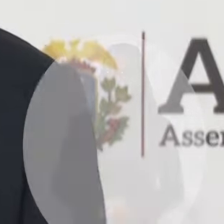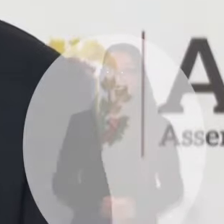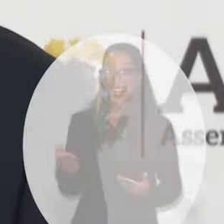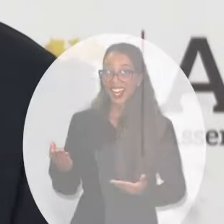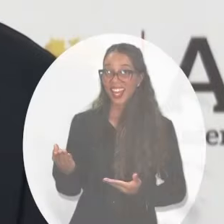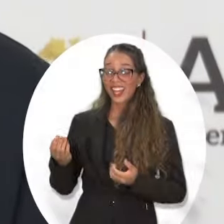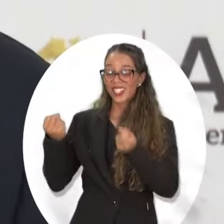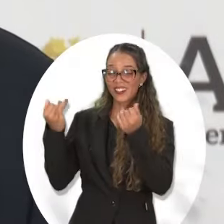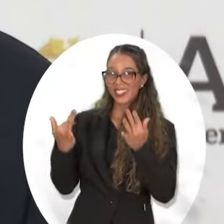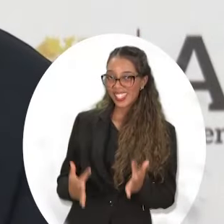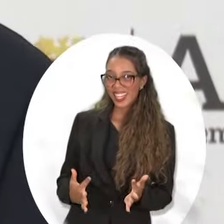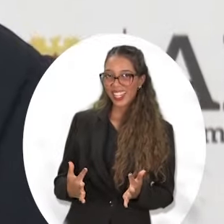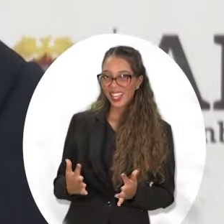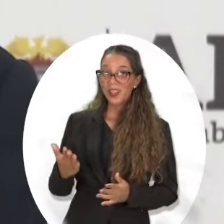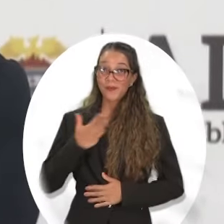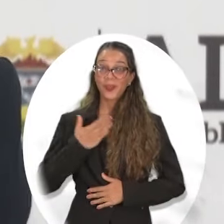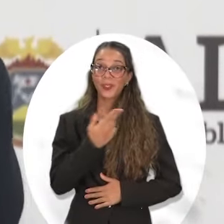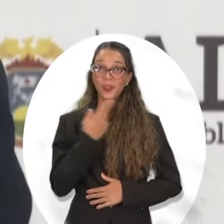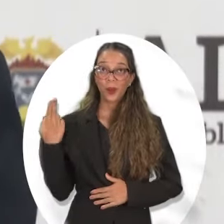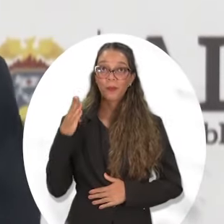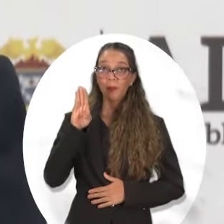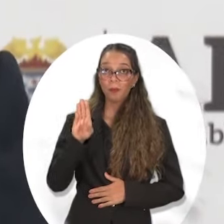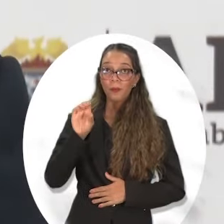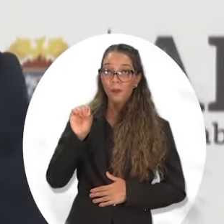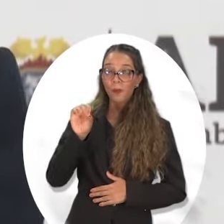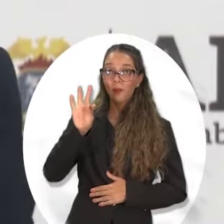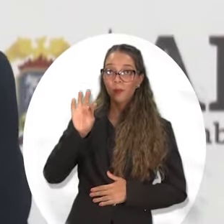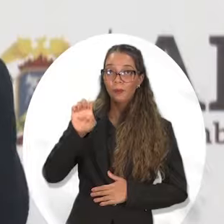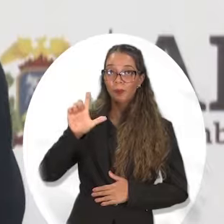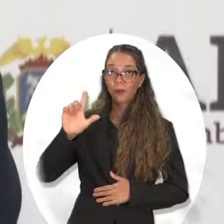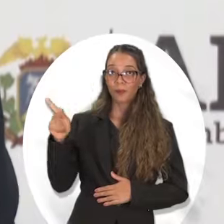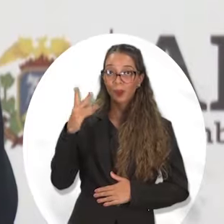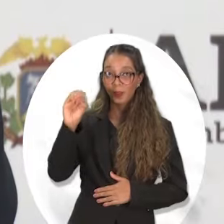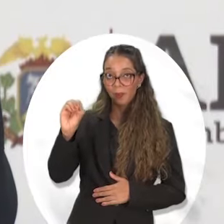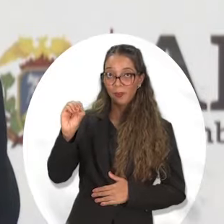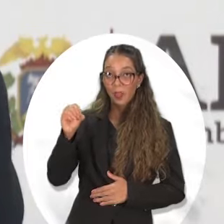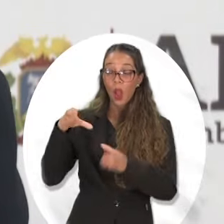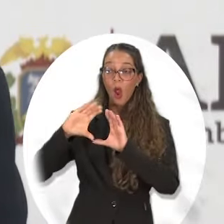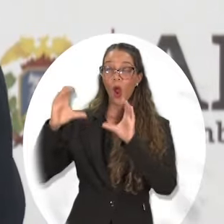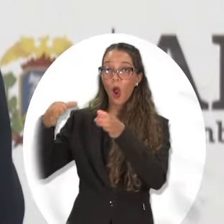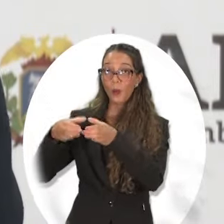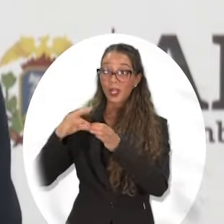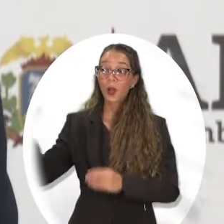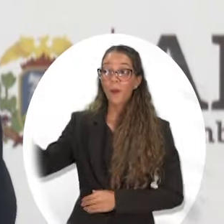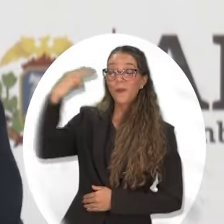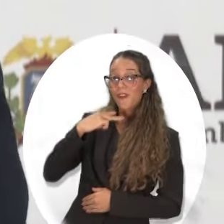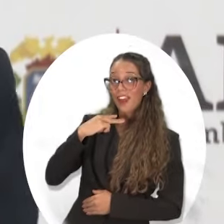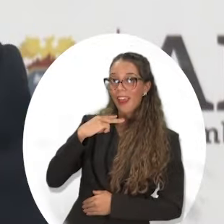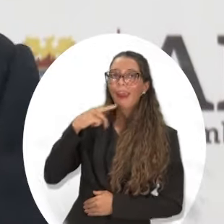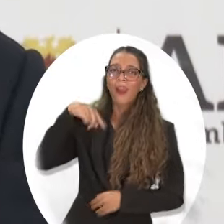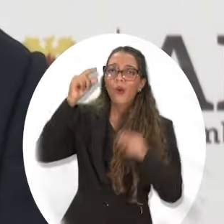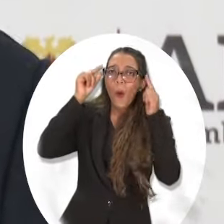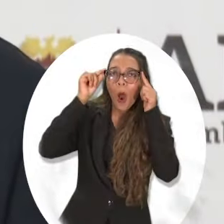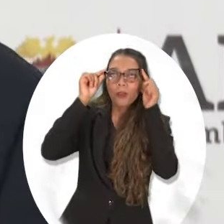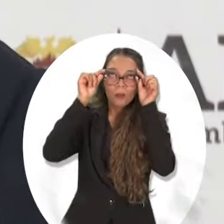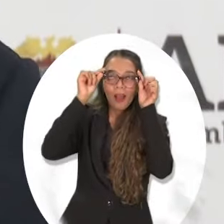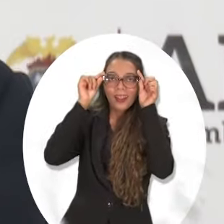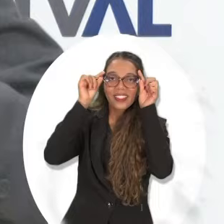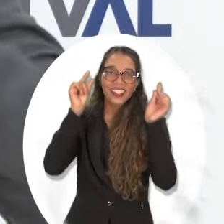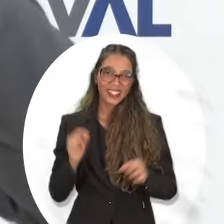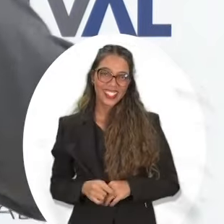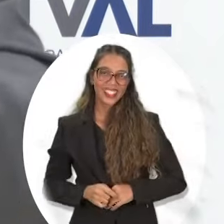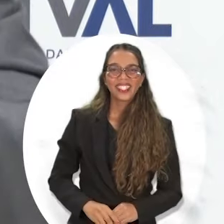Aí, pessoal, o que eu passei aí foi, é o meu nome, Botelho, e como a comunidade me enxerga. Que é um óculos, assim,